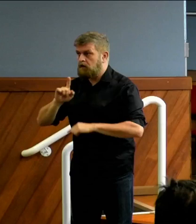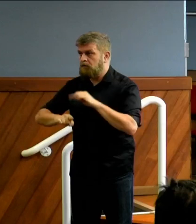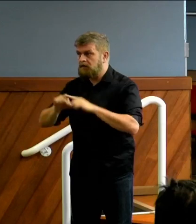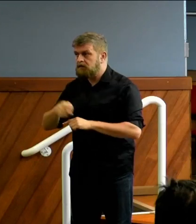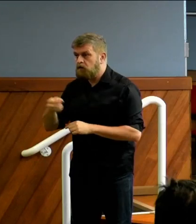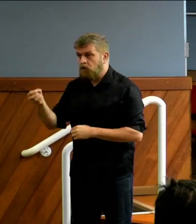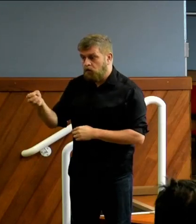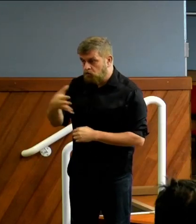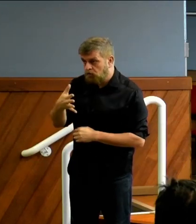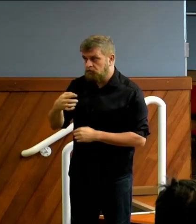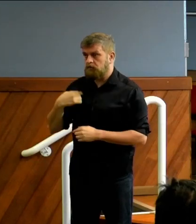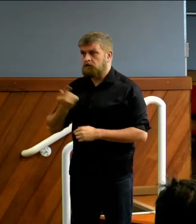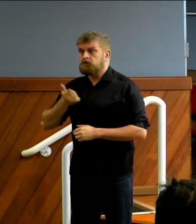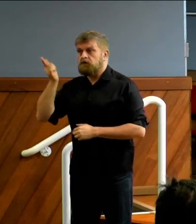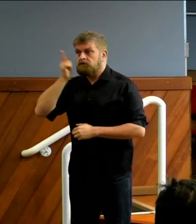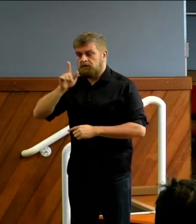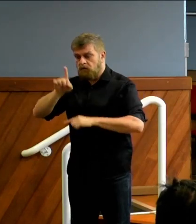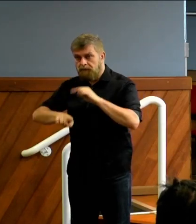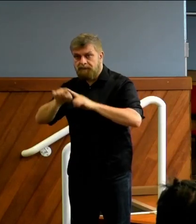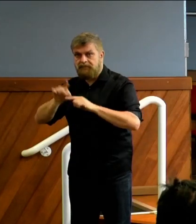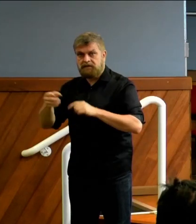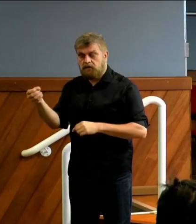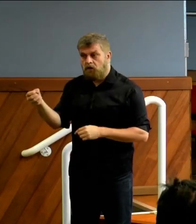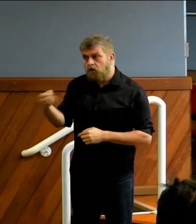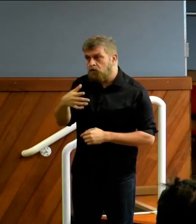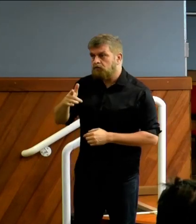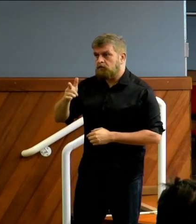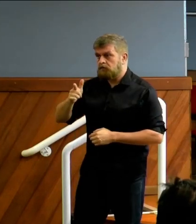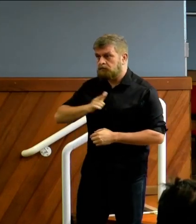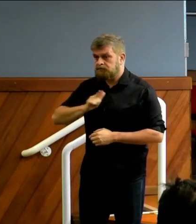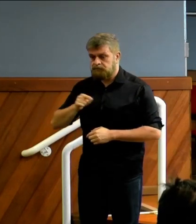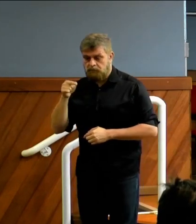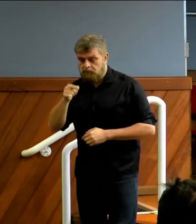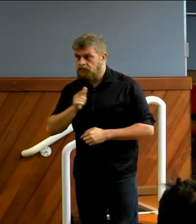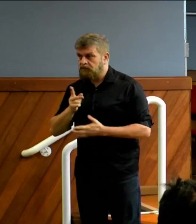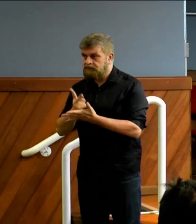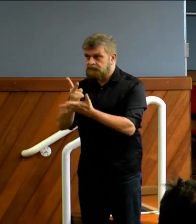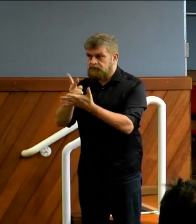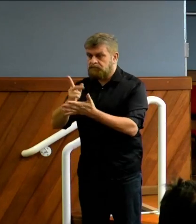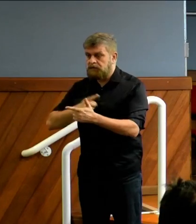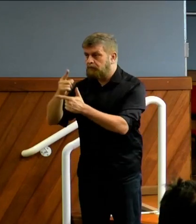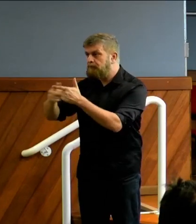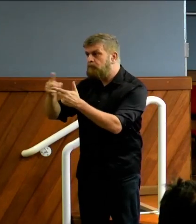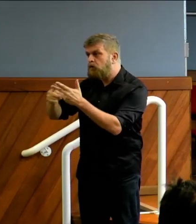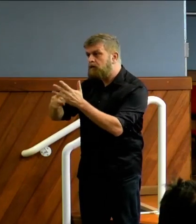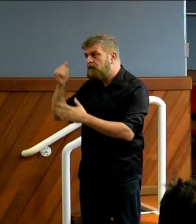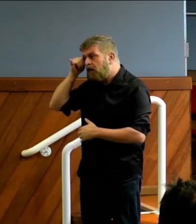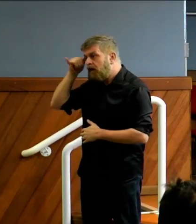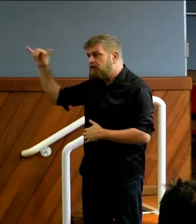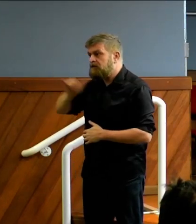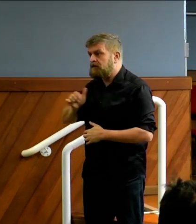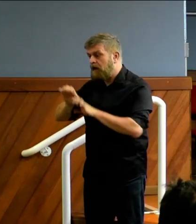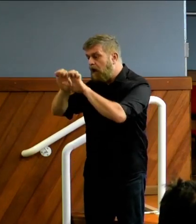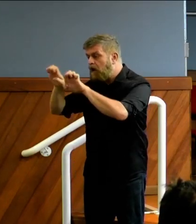E a gente consegue, com esse material novo, colocar e tracionar ele sem causar um problema a estrutura